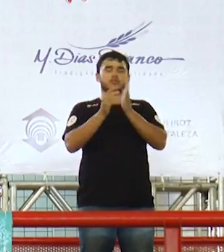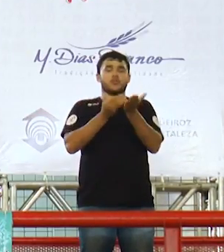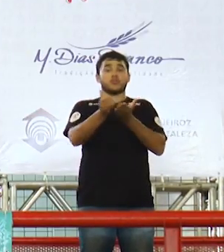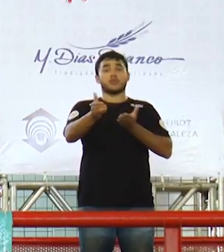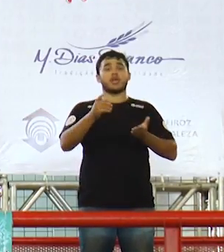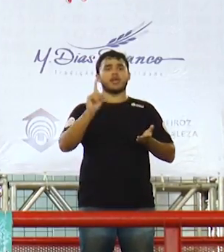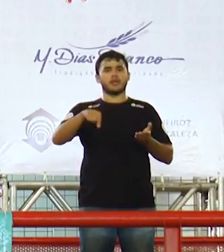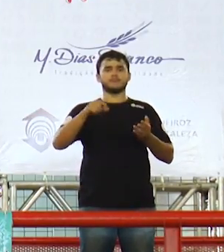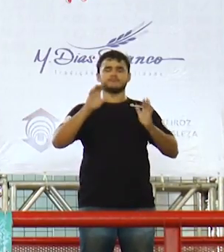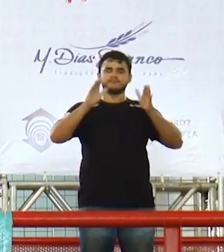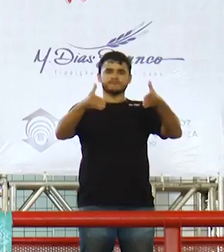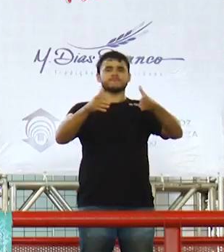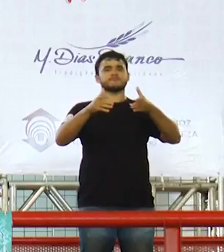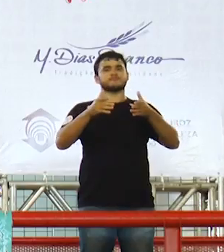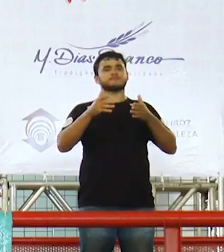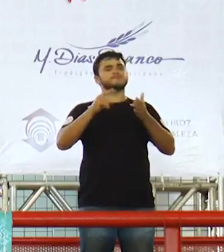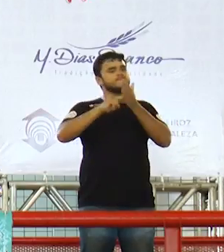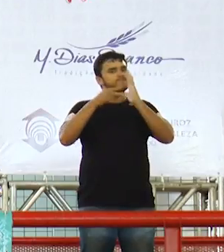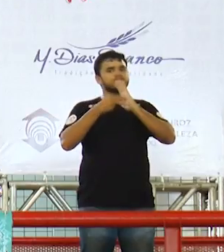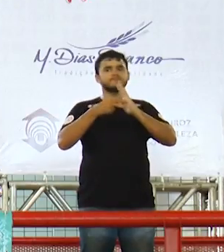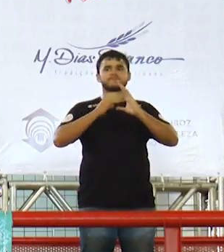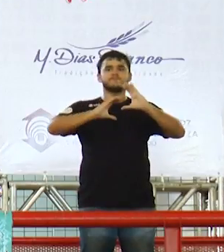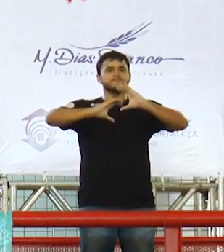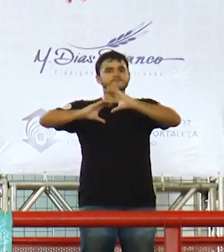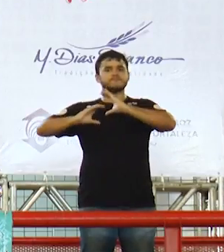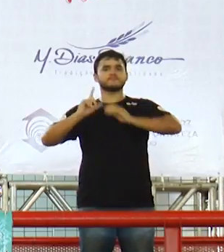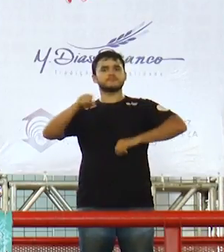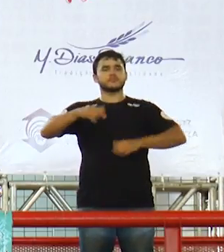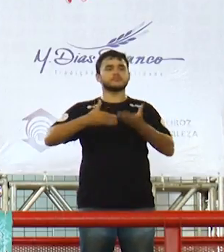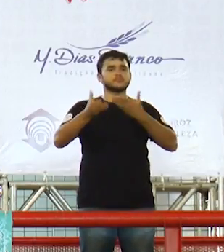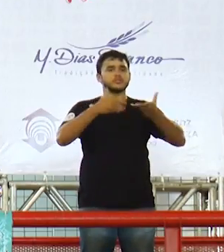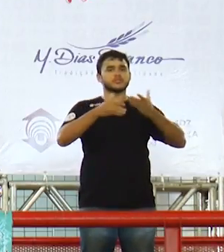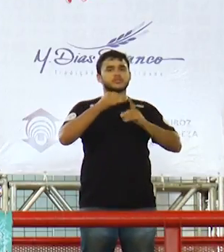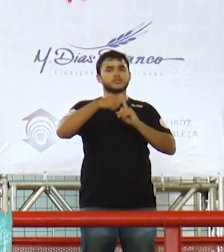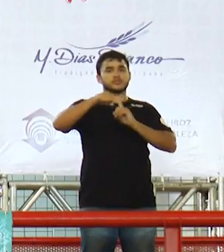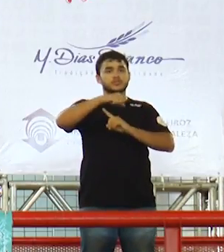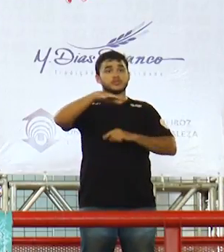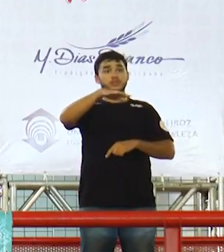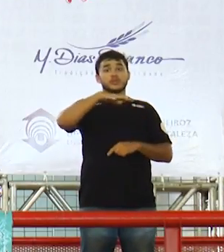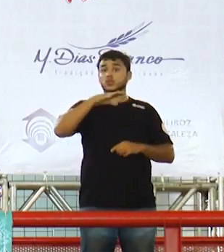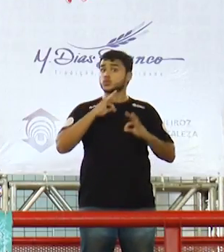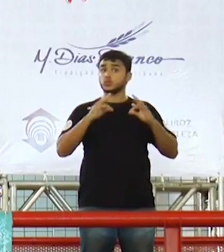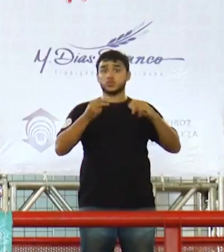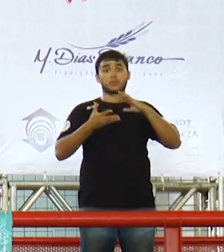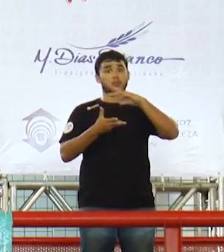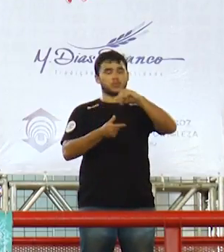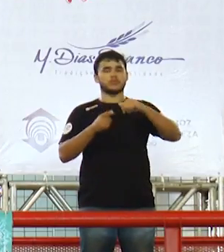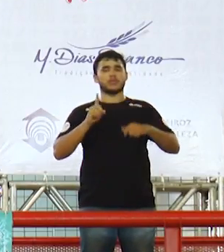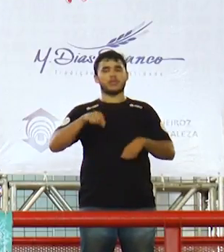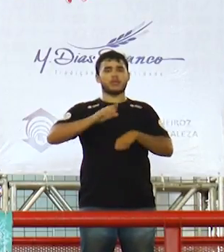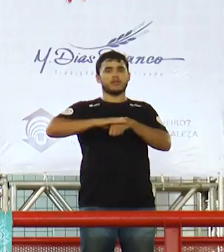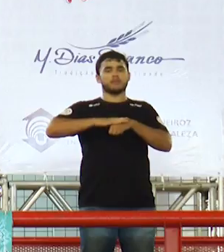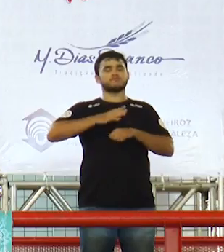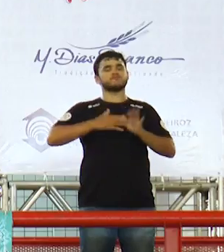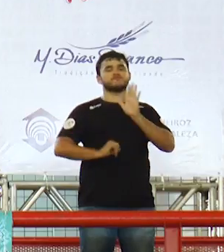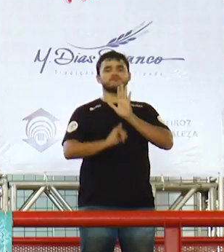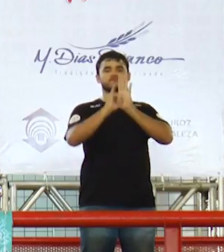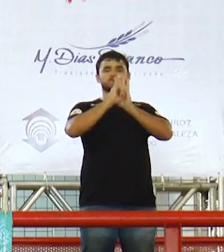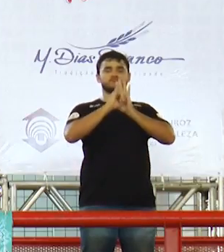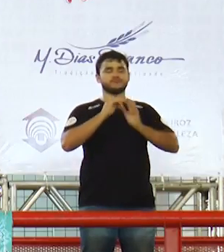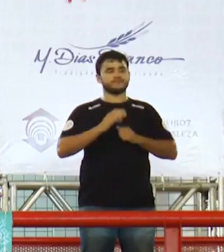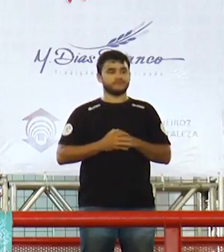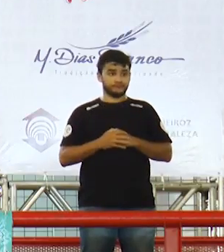de significação e integradora da organização do mundo e da própria